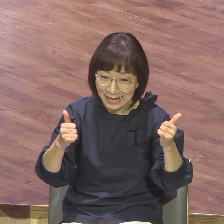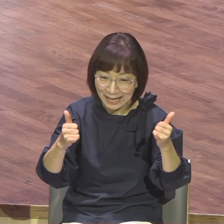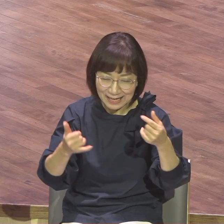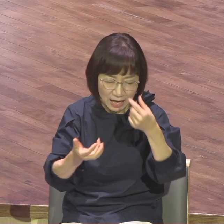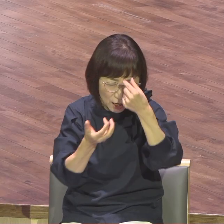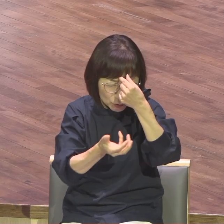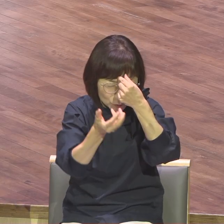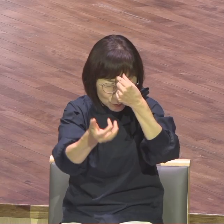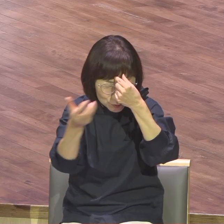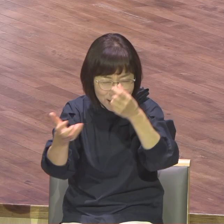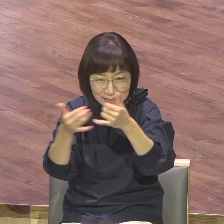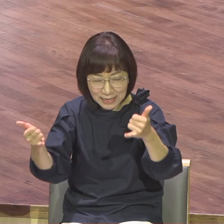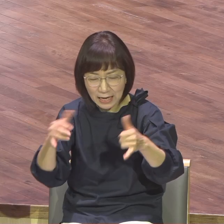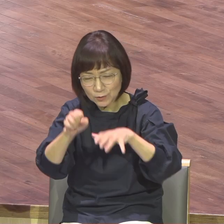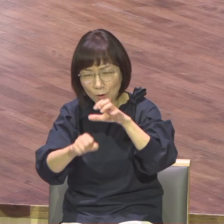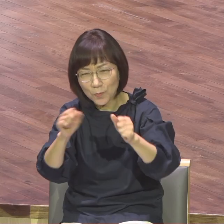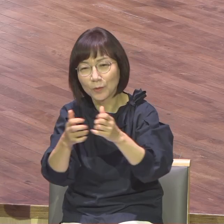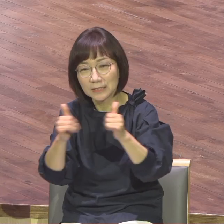어려운데